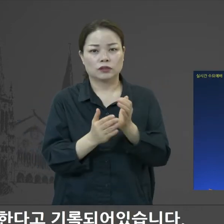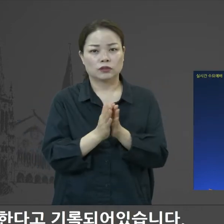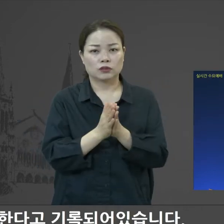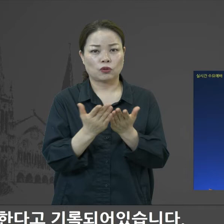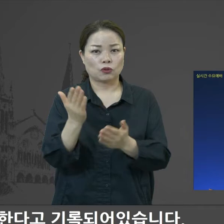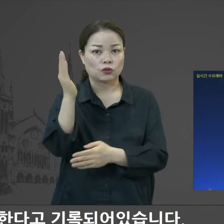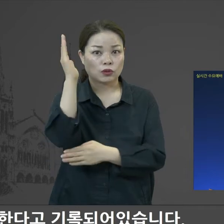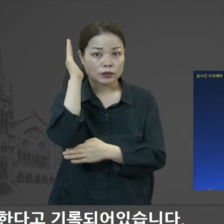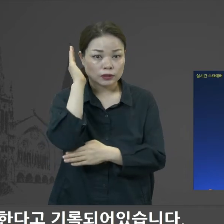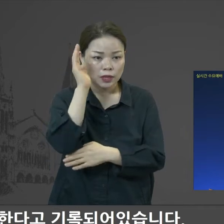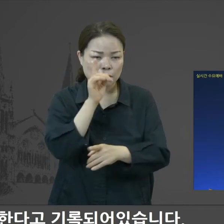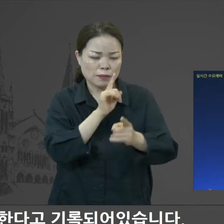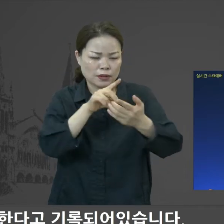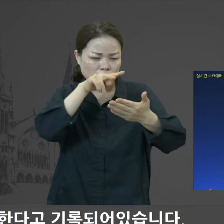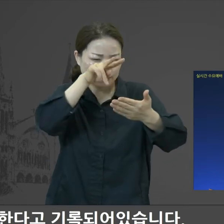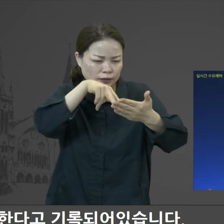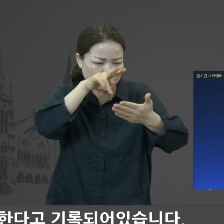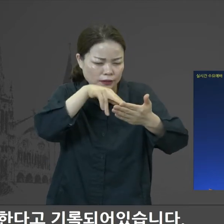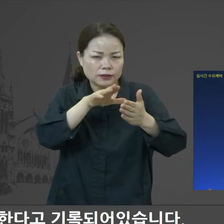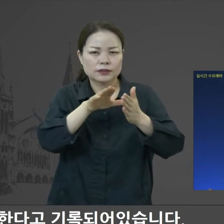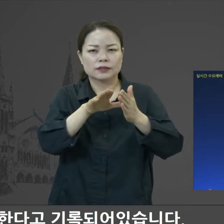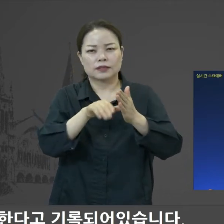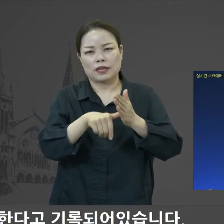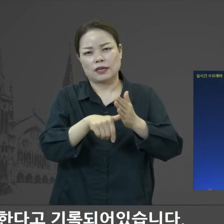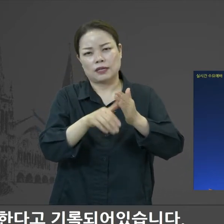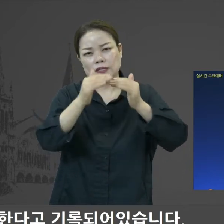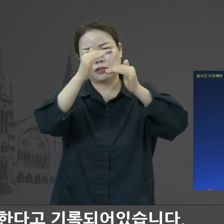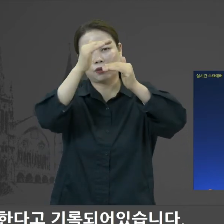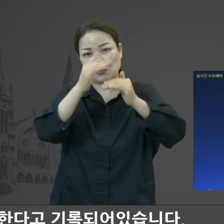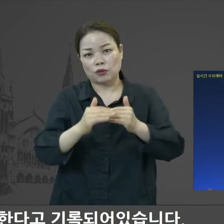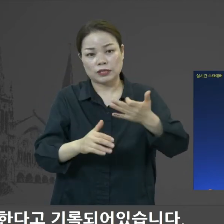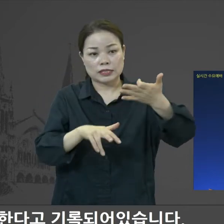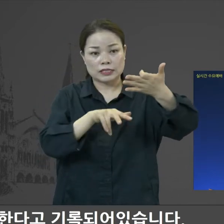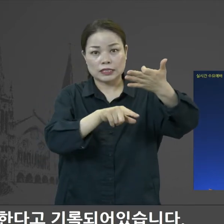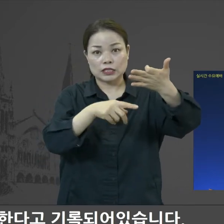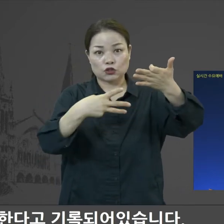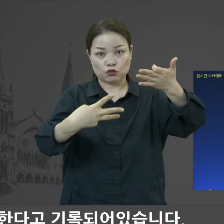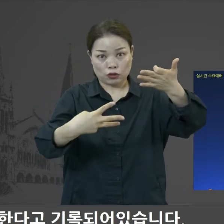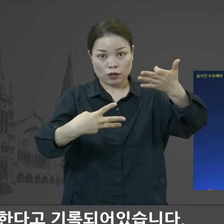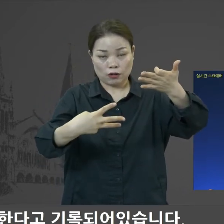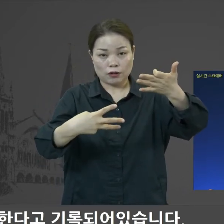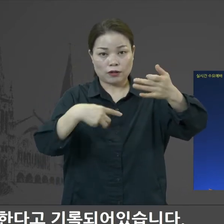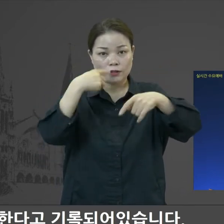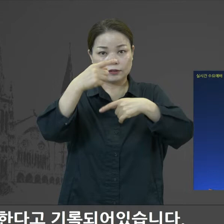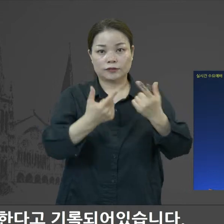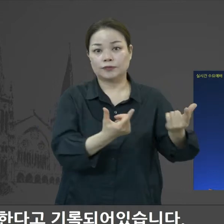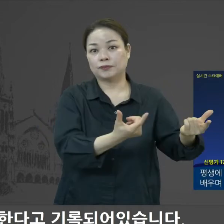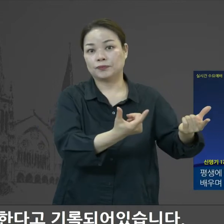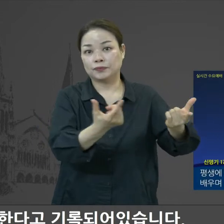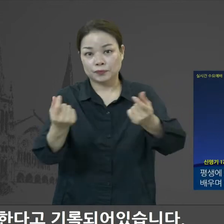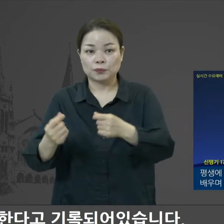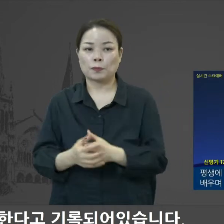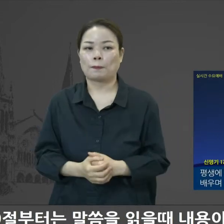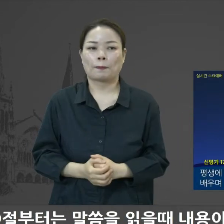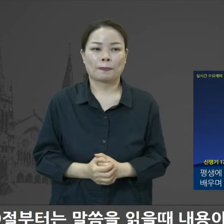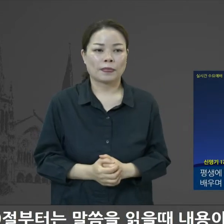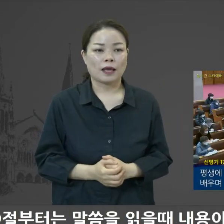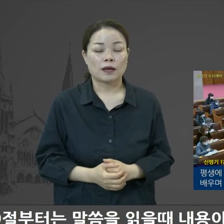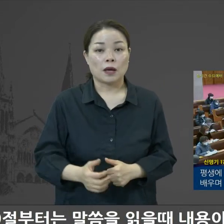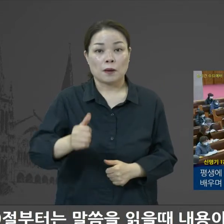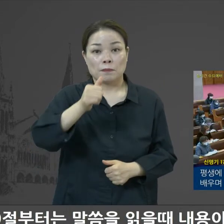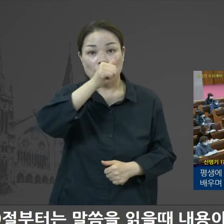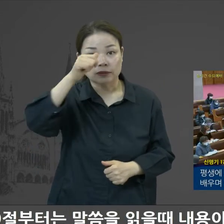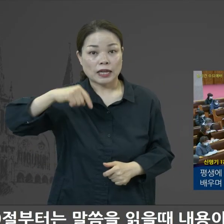같이 말씀을 읽을 때에 대한 내용이 등장하는데, 우리 19절의 말씀을 함께 합독해 보도록 하겠습니다.